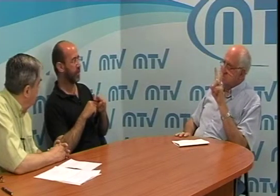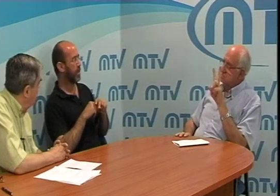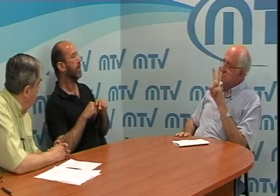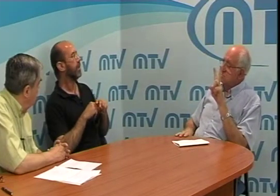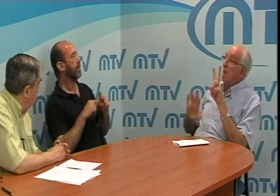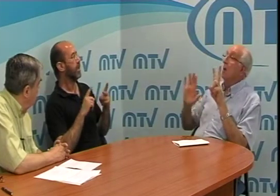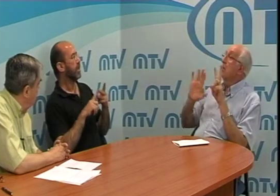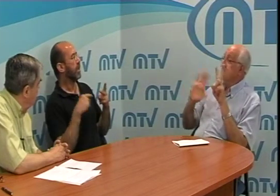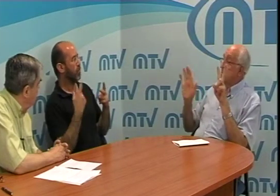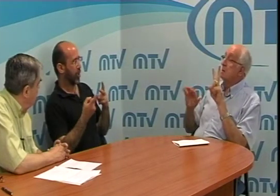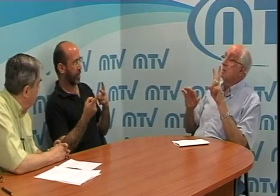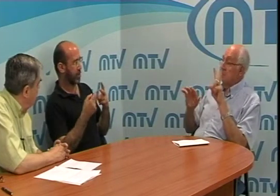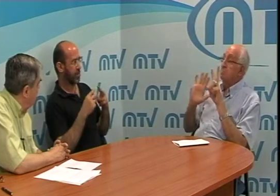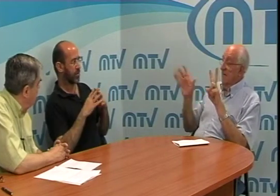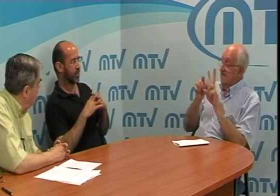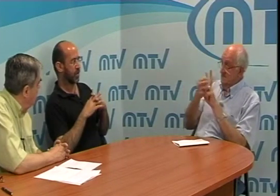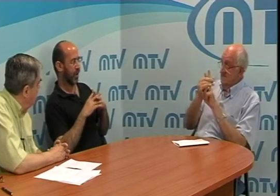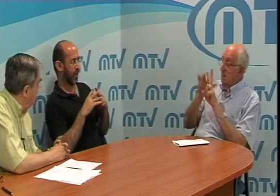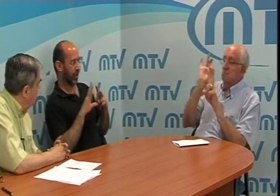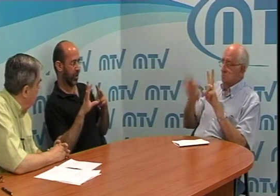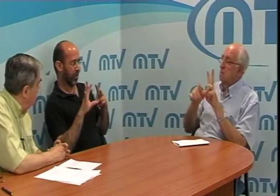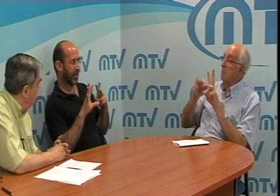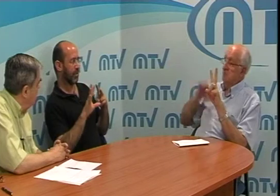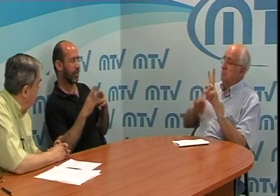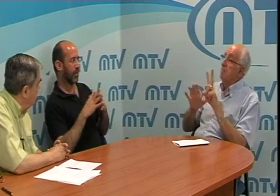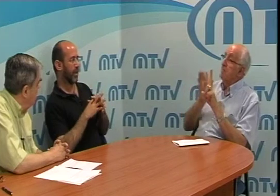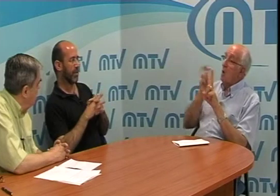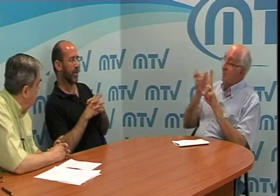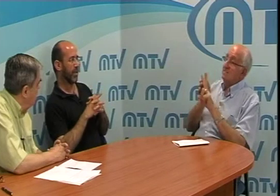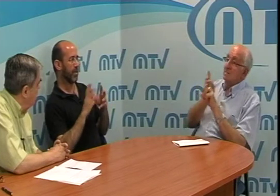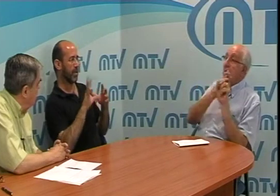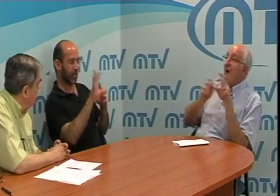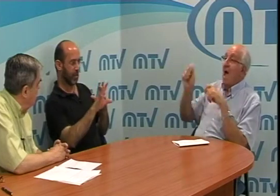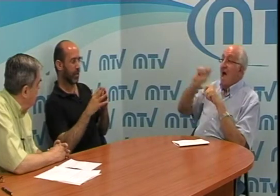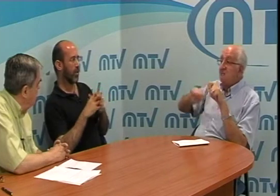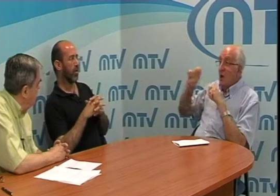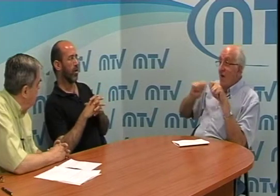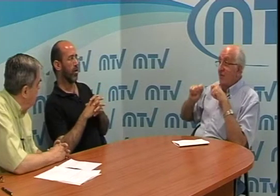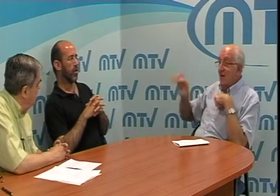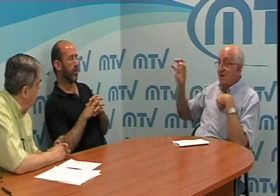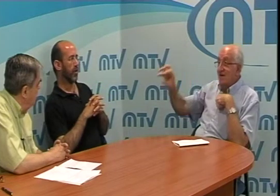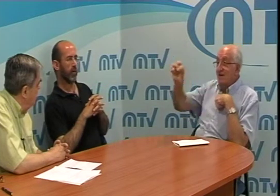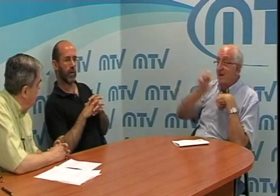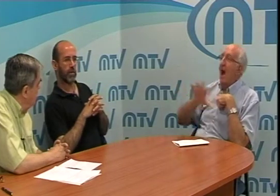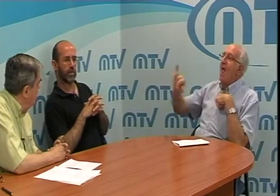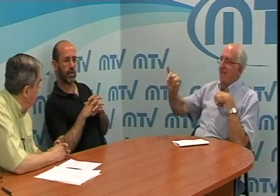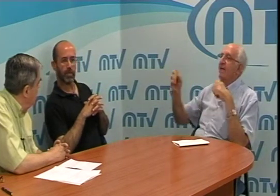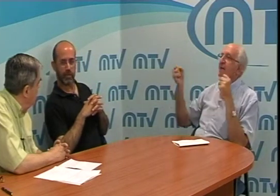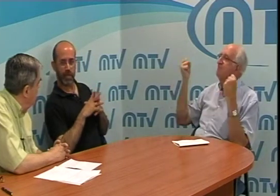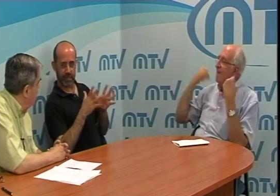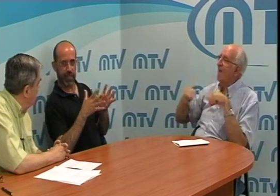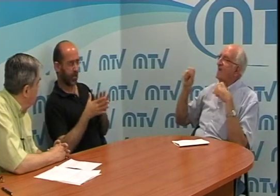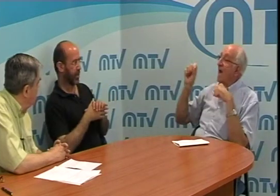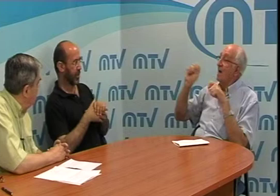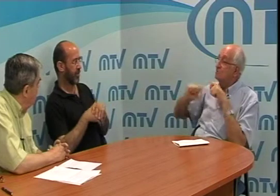Carlos I, y en Molina. Que en Molina también se está implantando los ciclos de lengua de signos